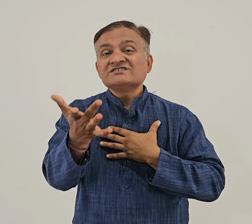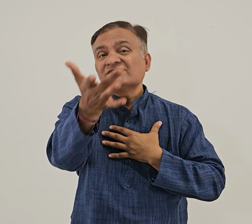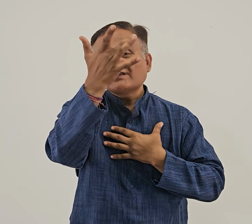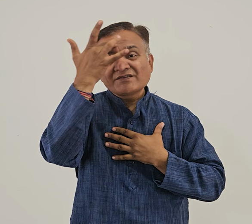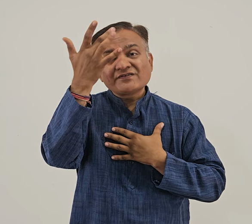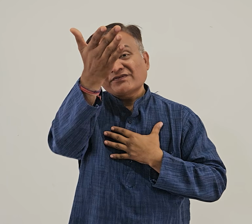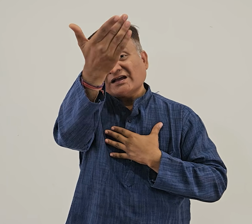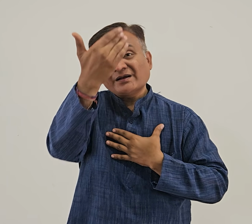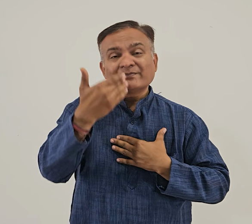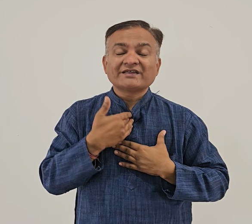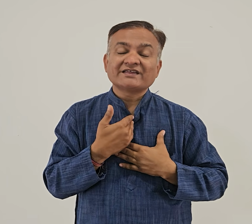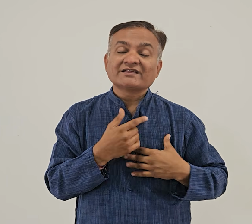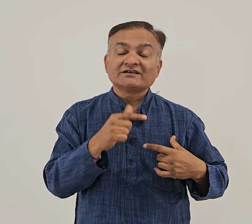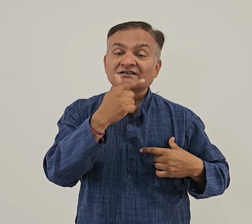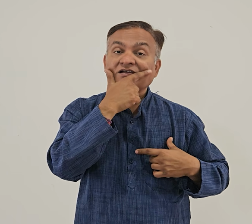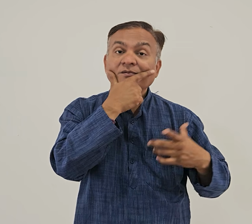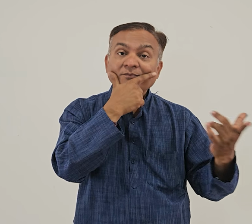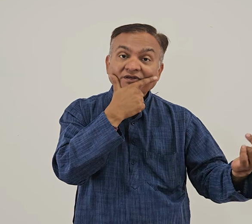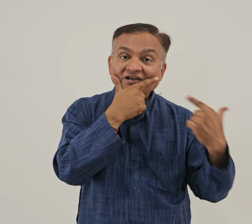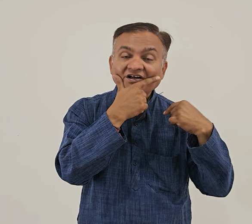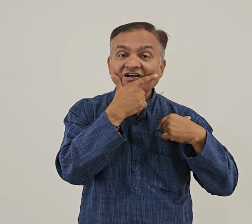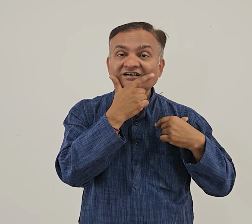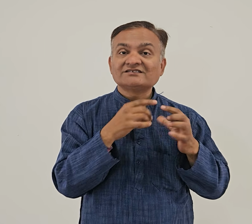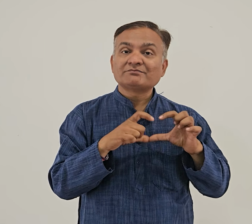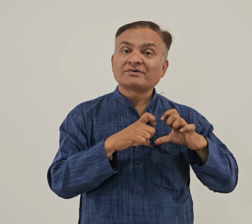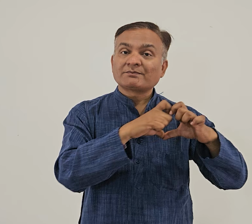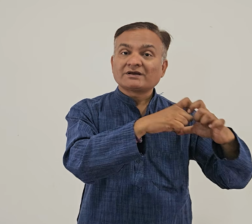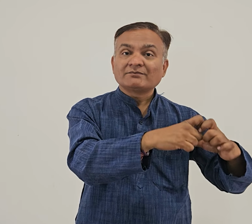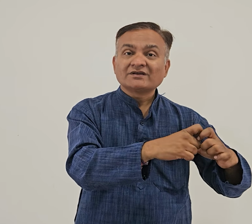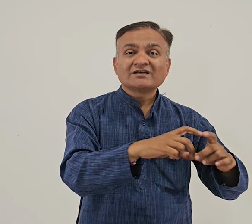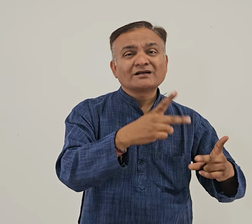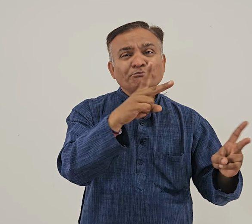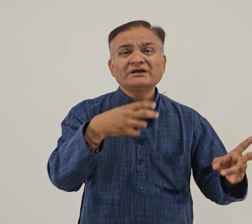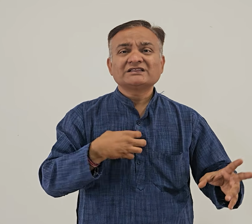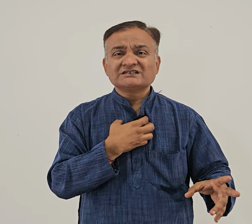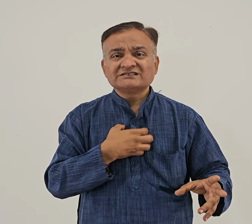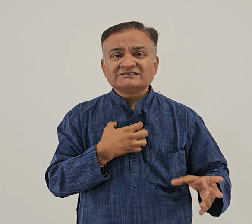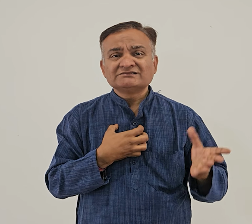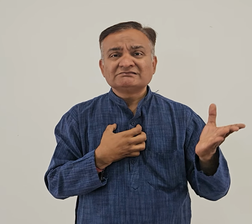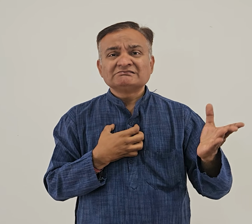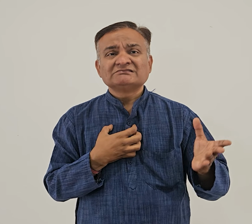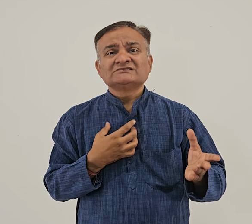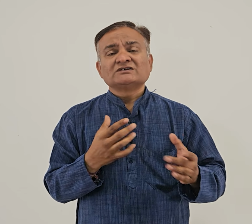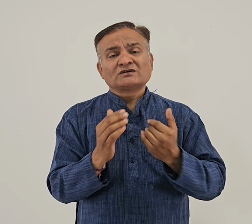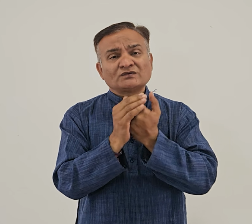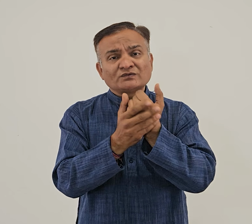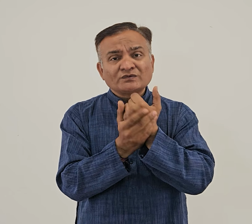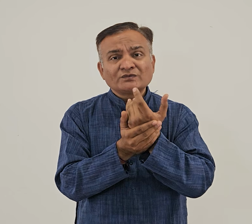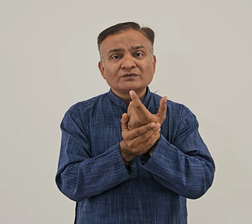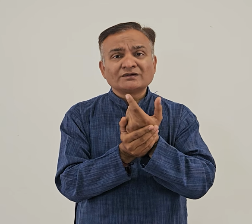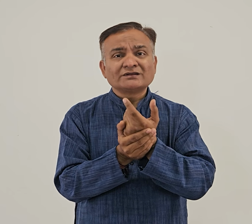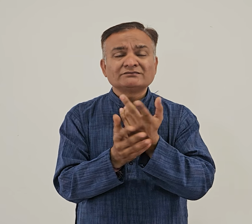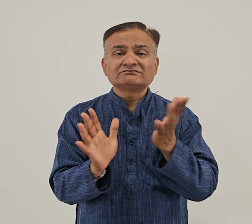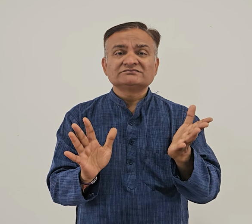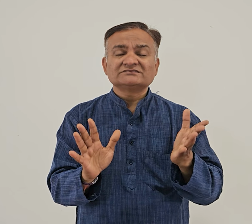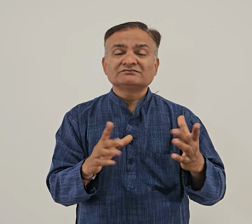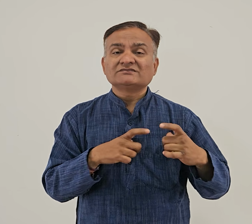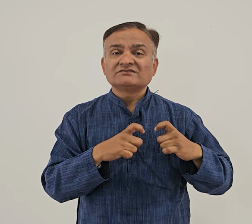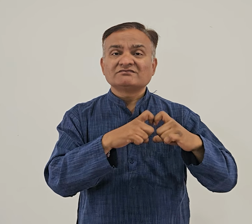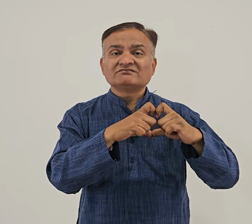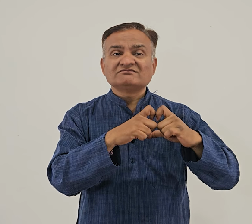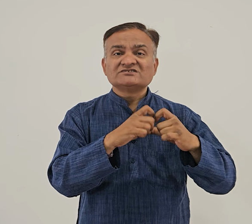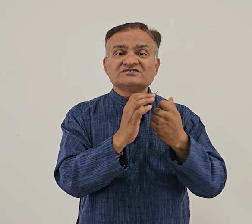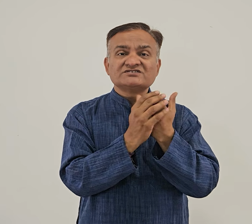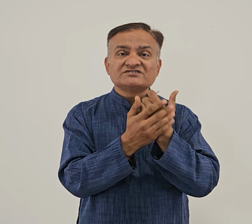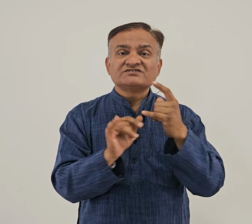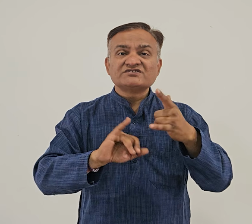શું ગમે એટલું આપણે એની જોડે રાગ દેશો પણ આપણે એની સેવા કરવા માંડી પડે તો એ આપણે જીતી ગયો કે ના જીતી ગયો. એને જીતાયા